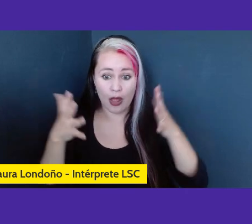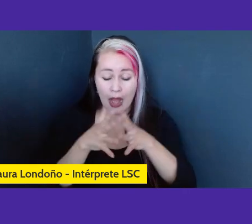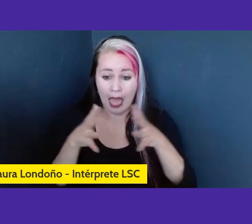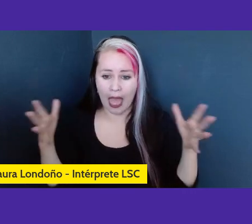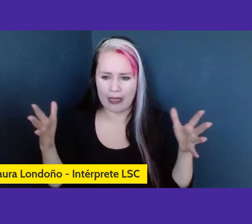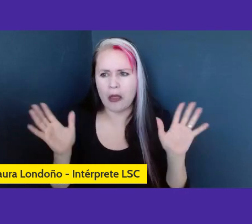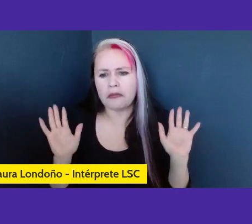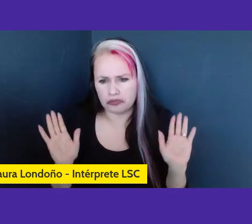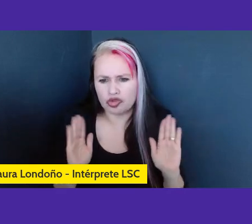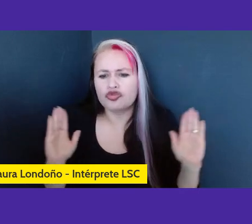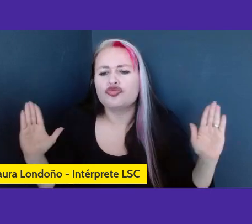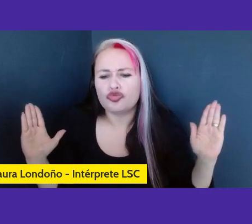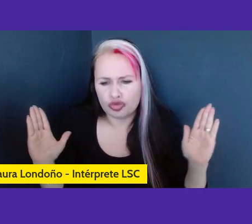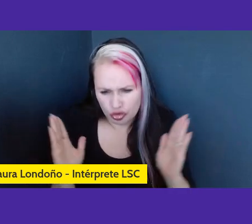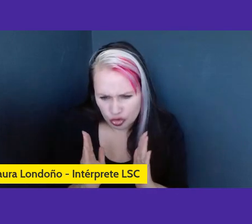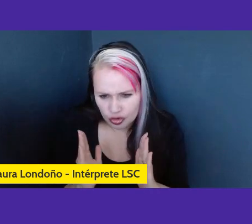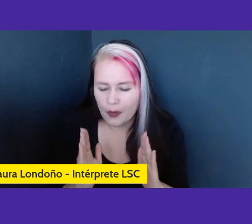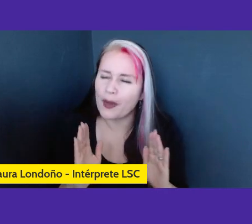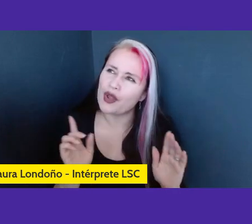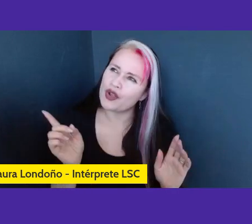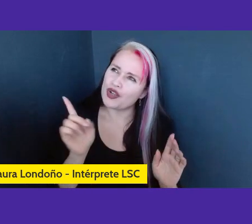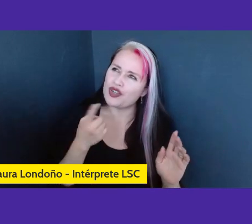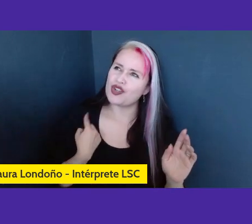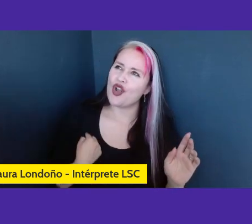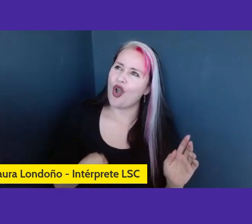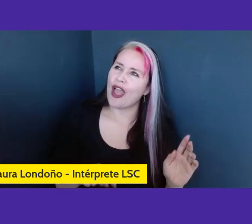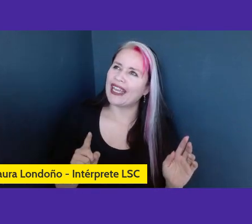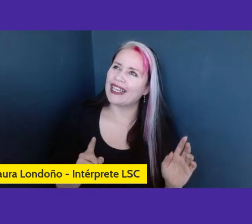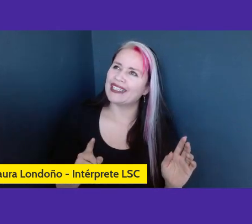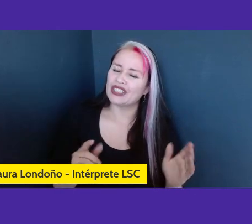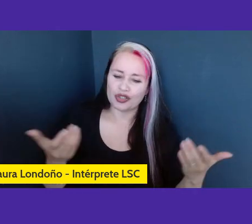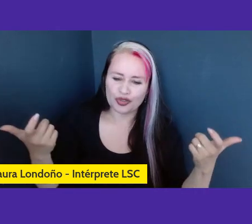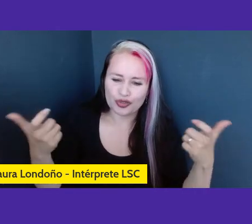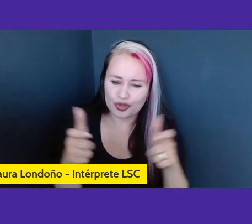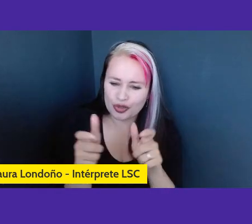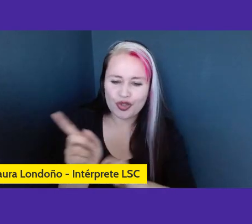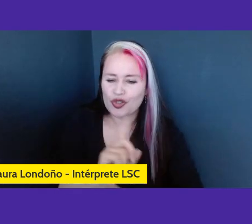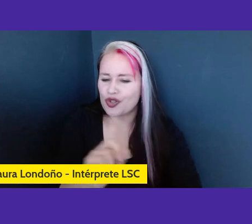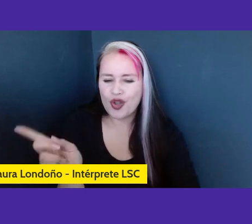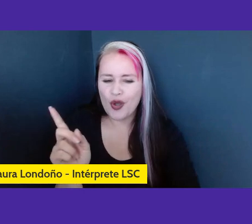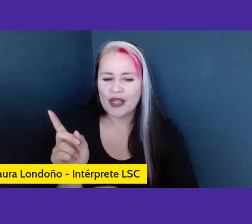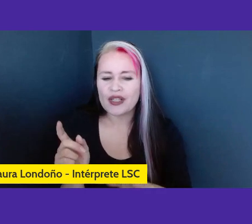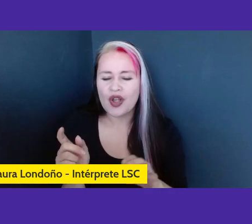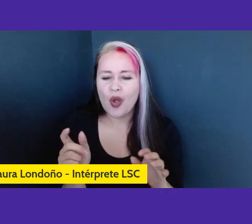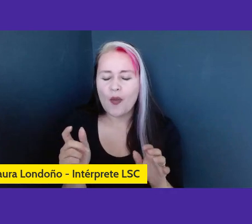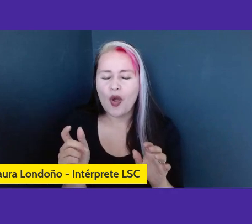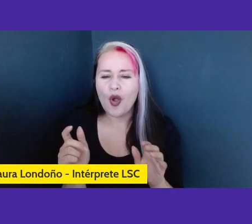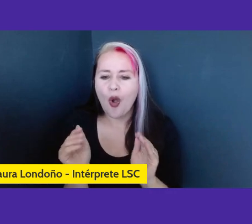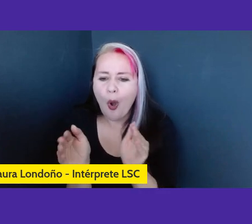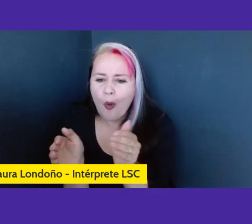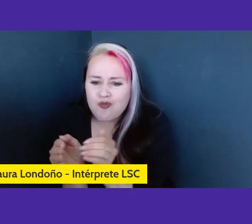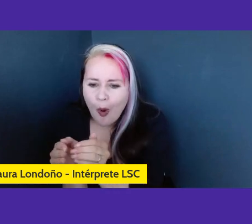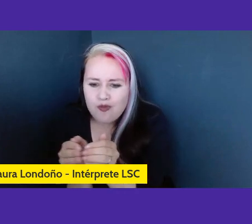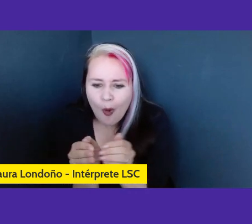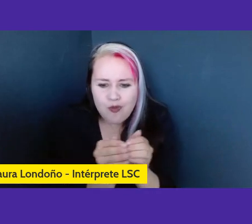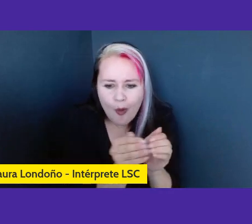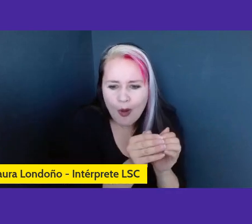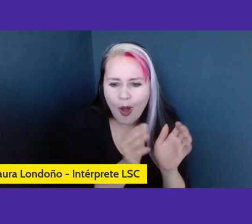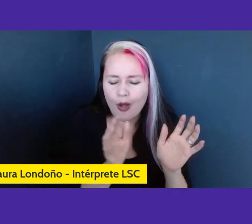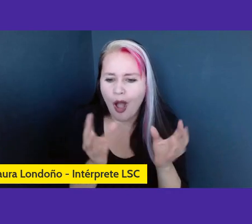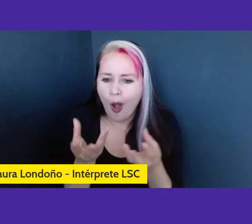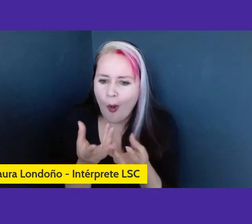chico, o sea, no chico en el sentido de sino chico que está todo muy agrupado, que es muy